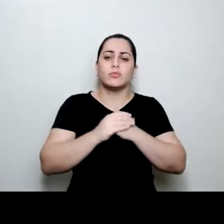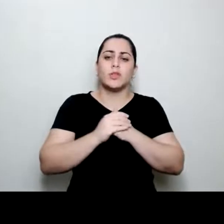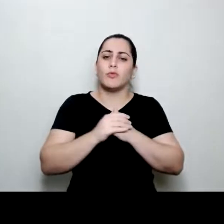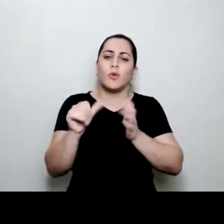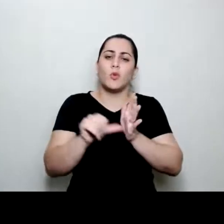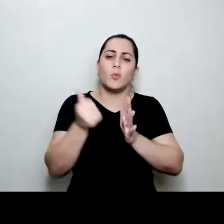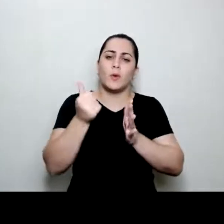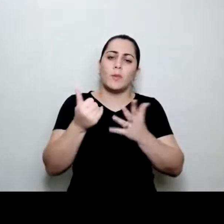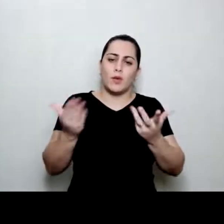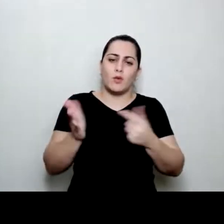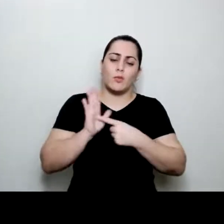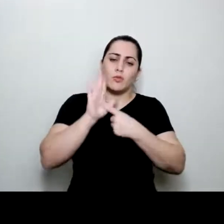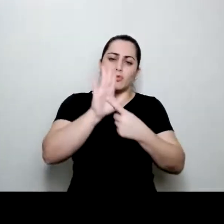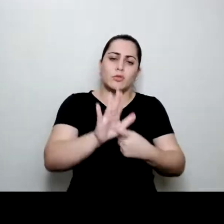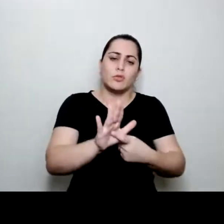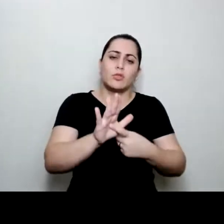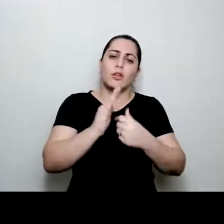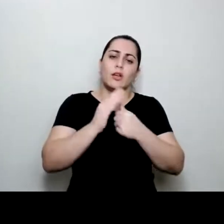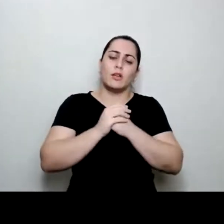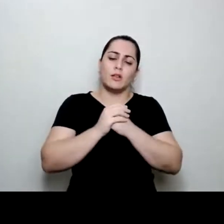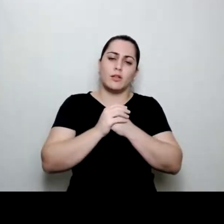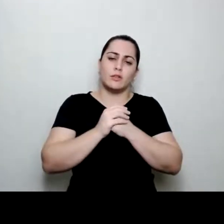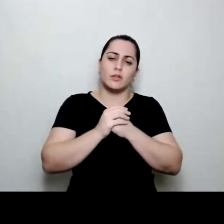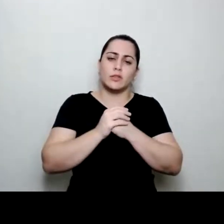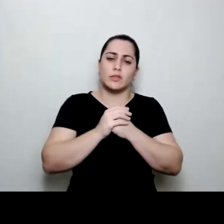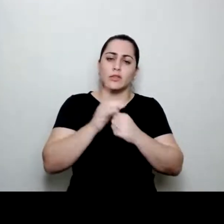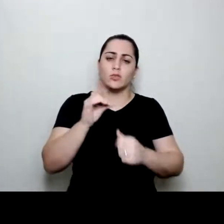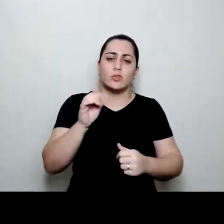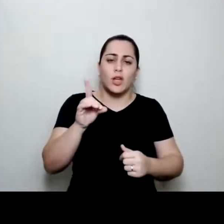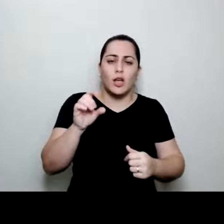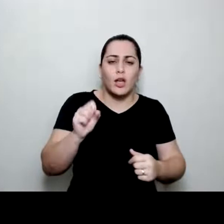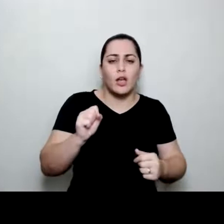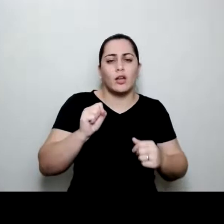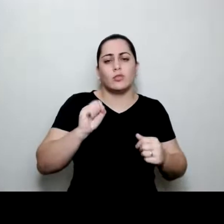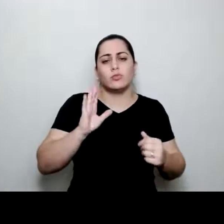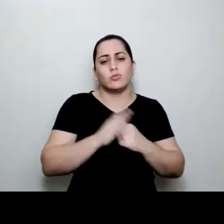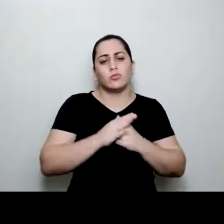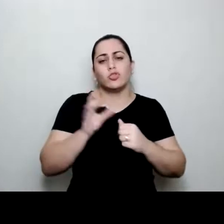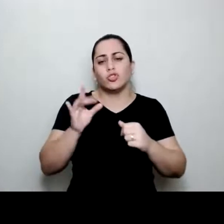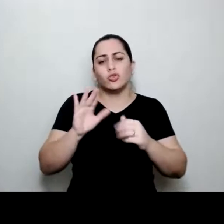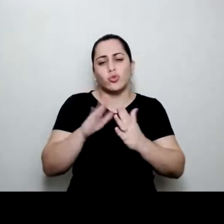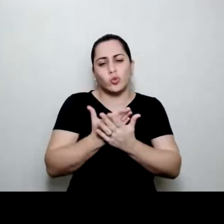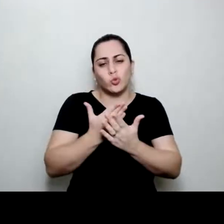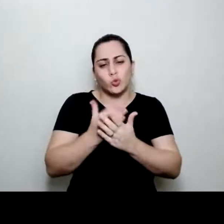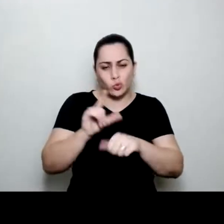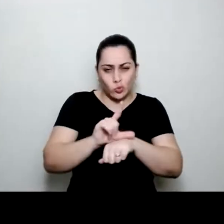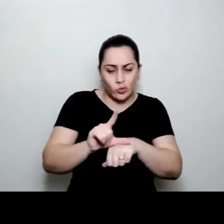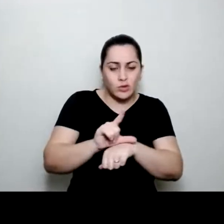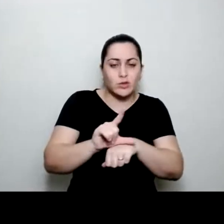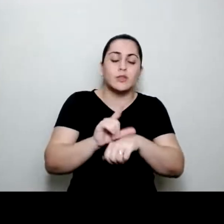primeiro a apontar que esses dados puramente lexicais eram